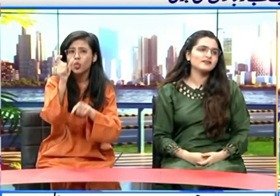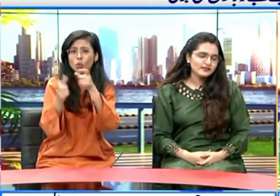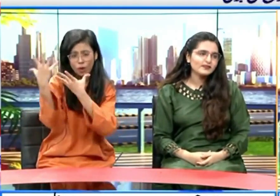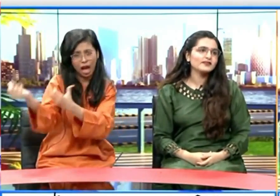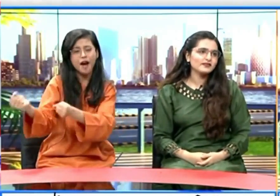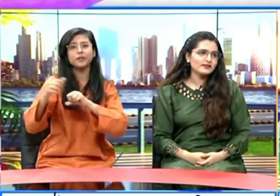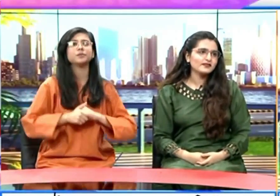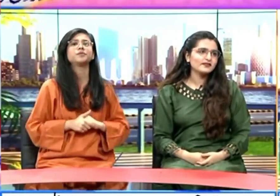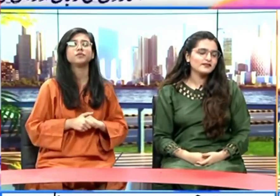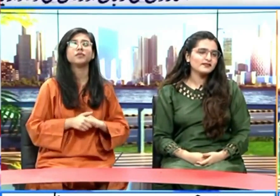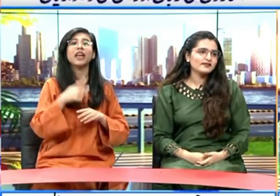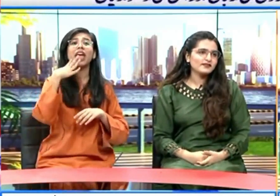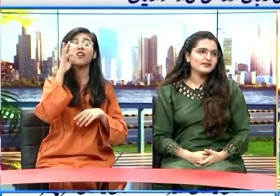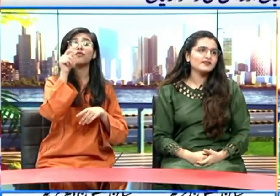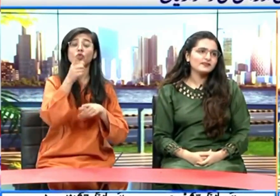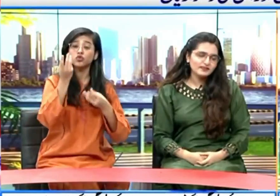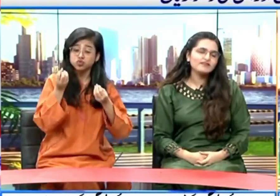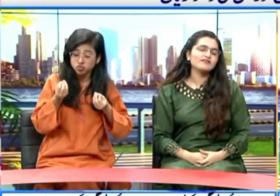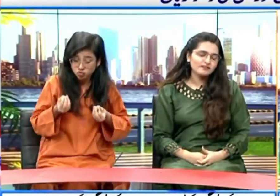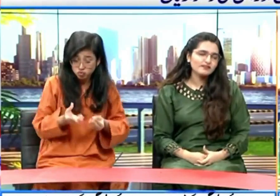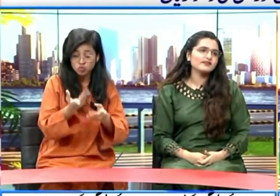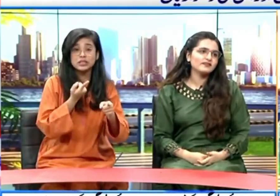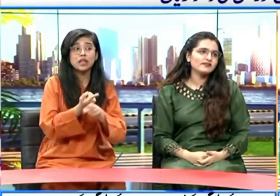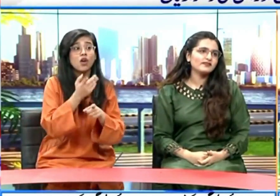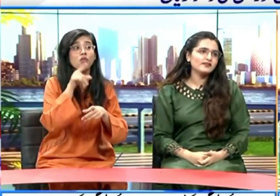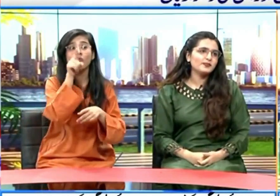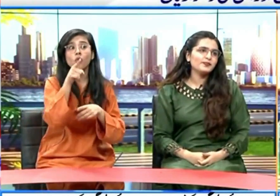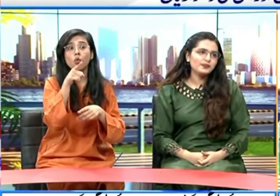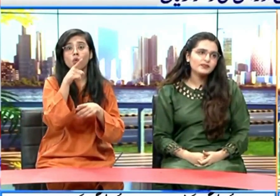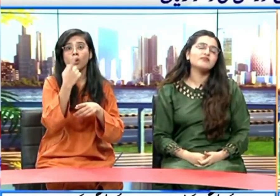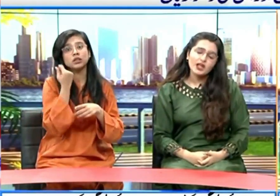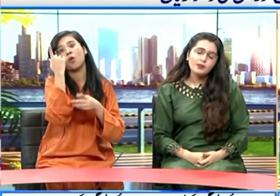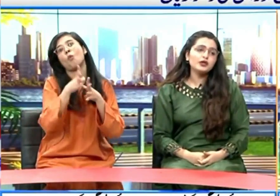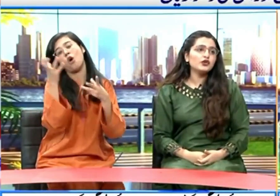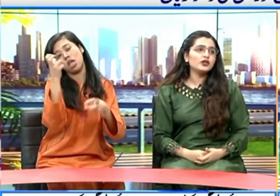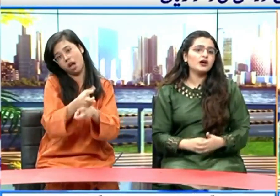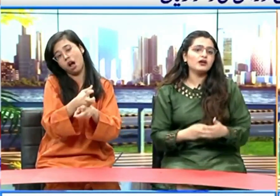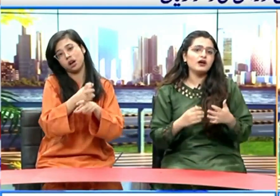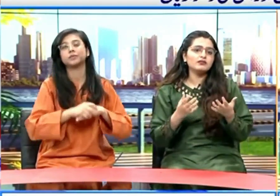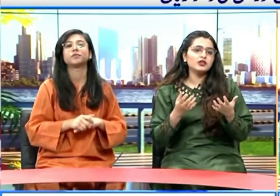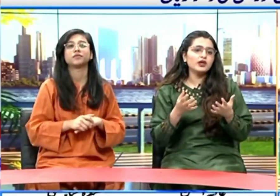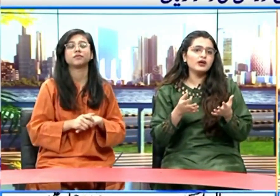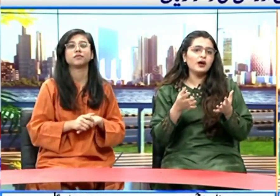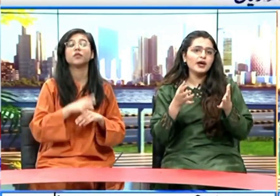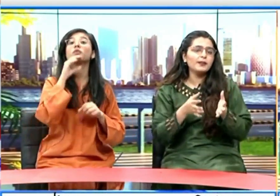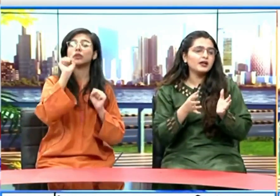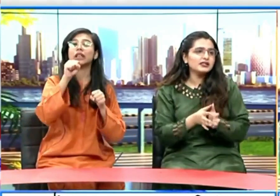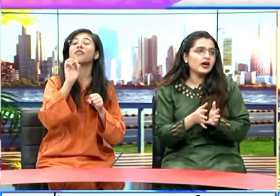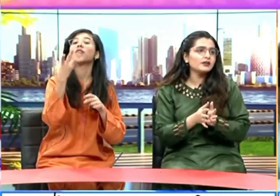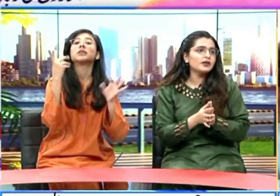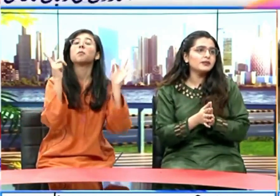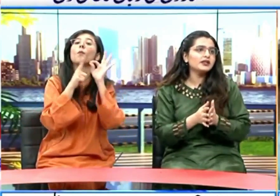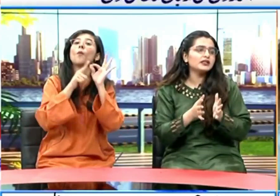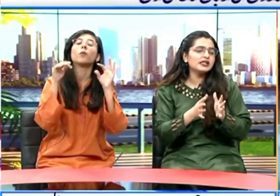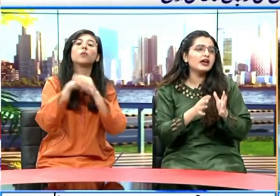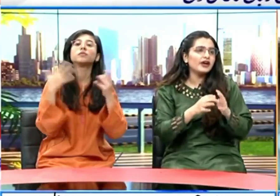ہیں, ان کو اگر شروع سے کوئی تربیت نہیں دی گئی تو وہ تو یہ سمجھنا ان کے لیے خاصا دشوار ہوتا ہوگا. بالکل, کیونکہ ہمارے پاکستان